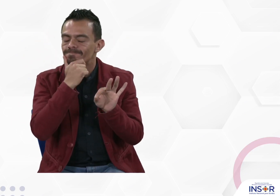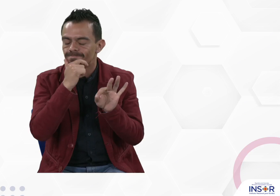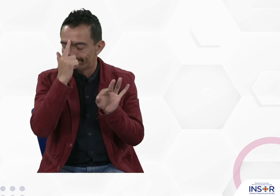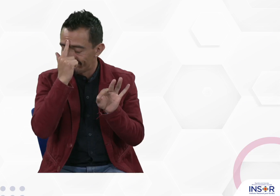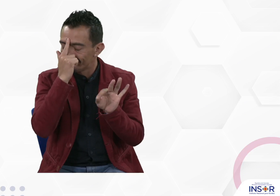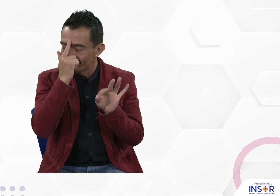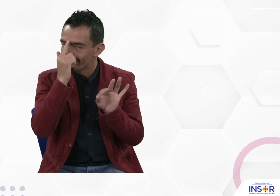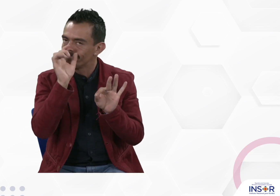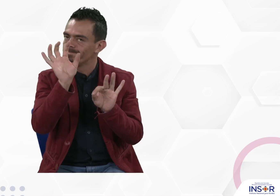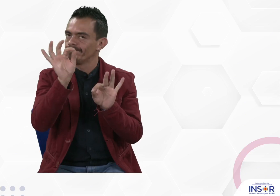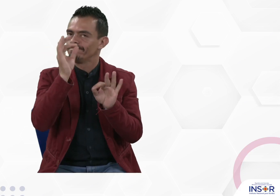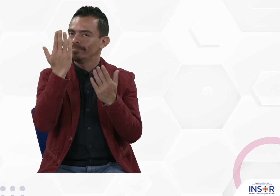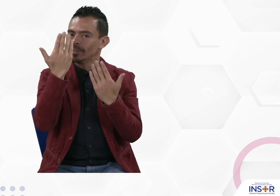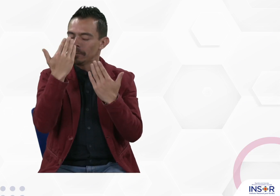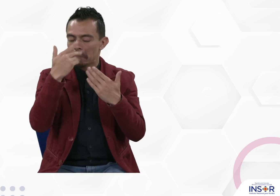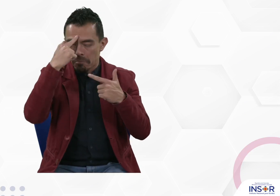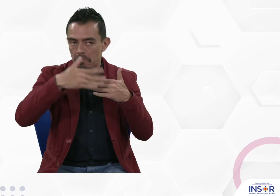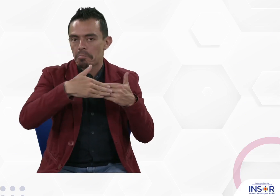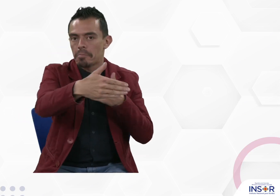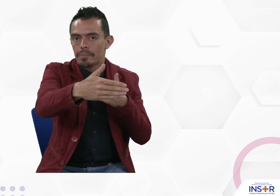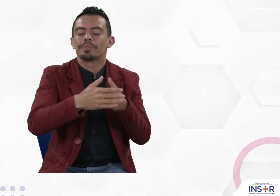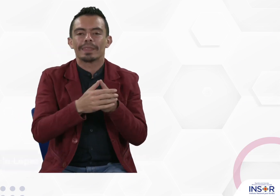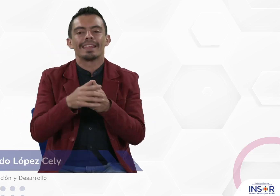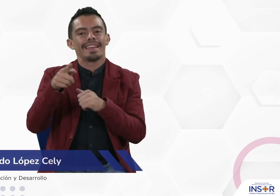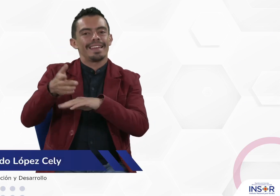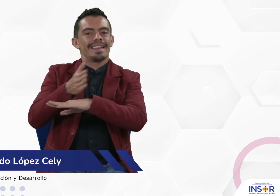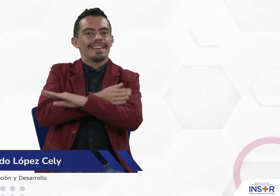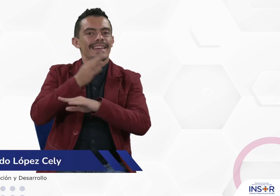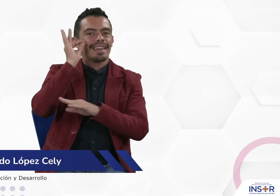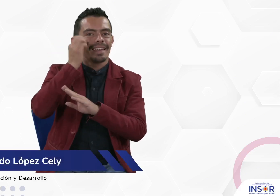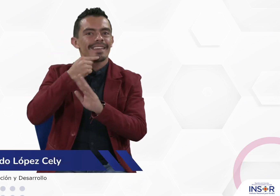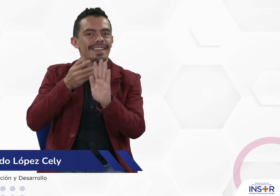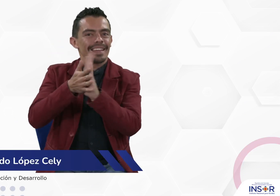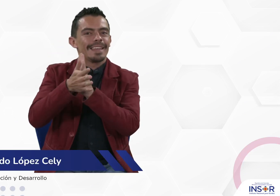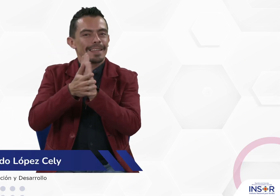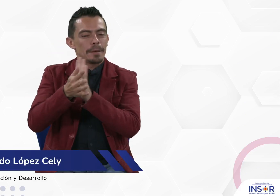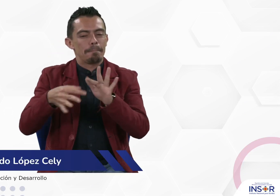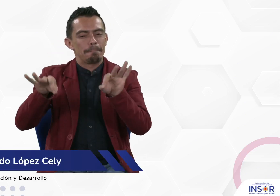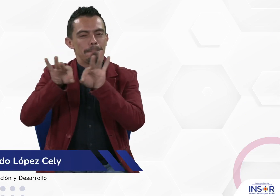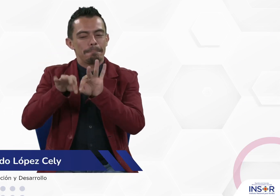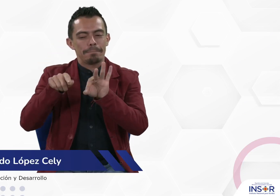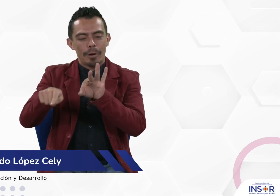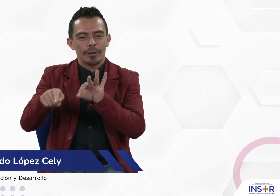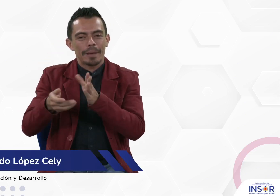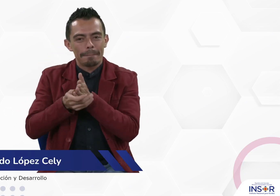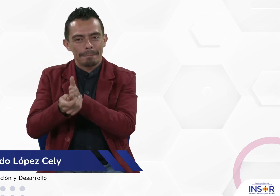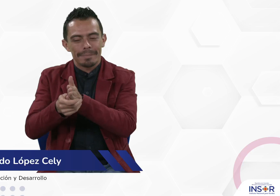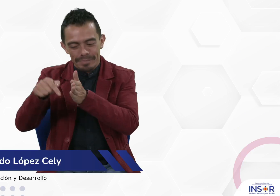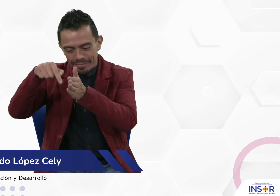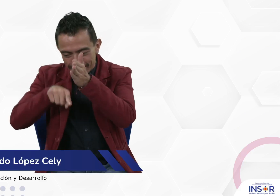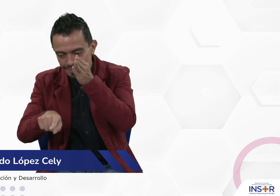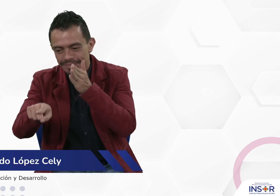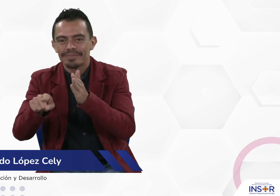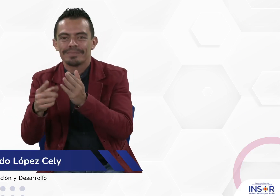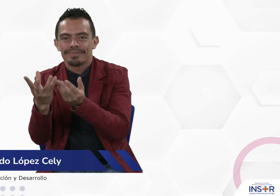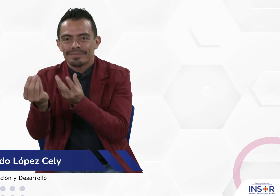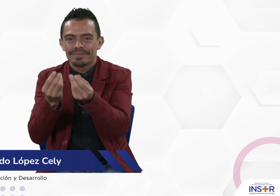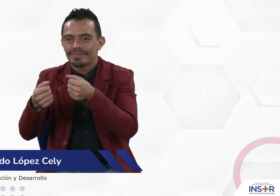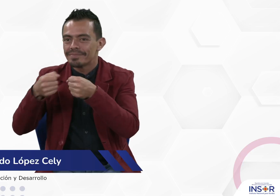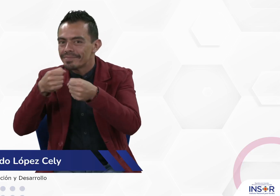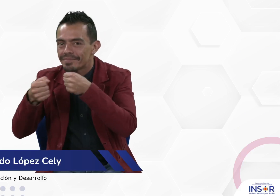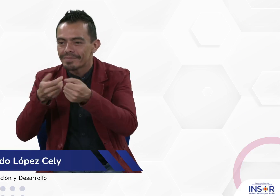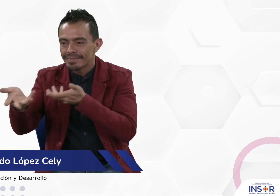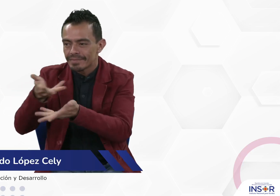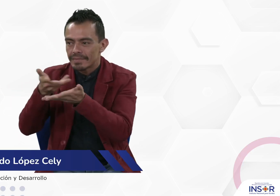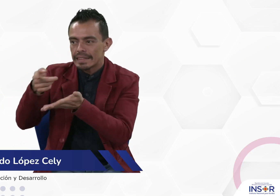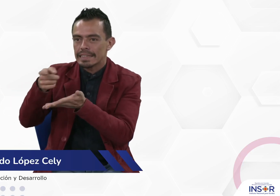lo que nos acaban de mencionar nuestros invitados, pues nos sirve lo que nos dice Edwin al inicio sobre ese proceso